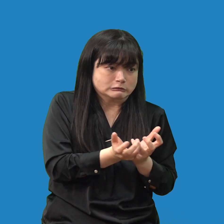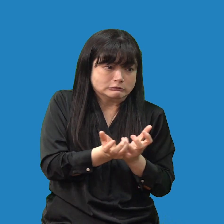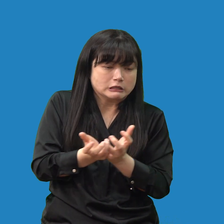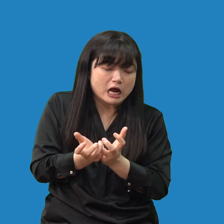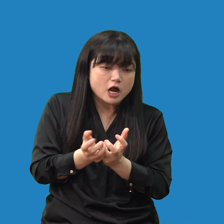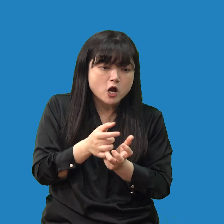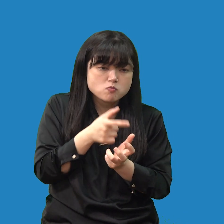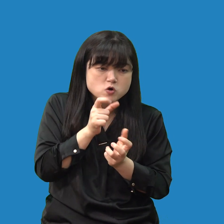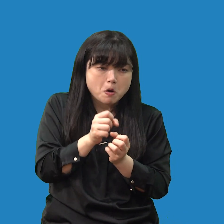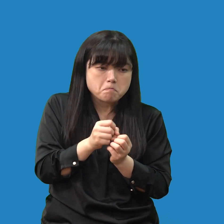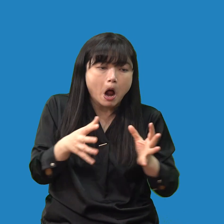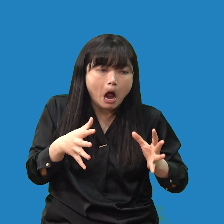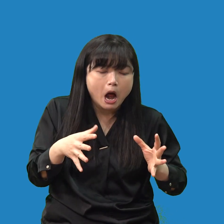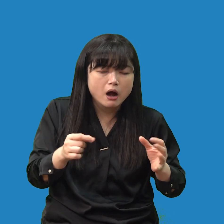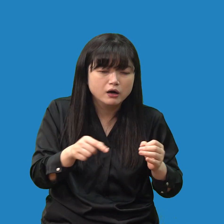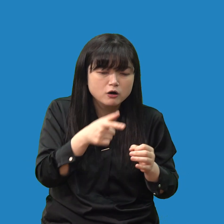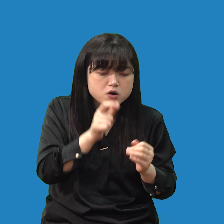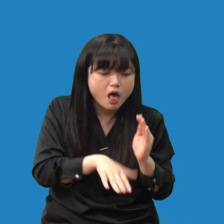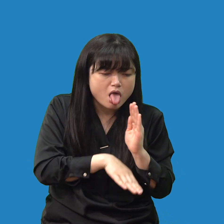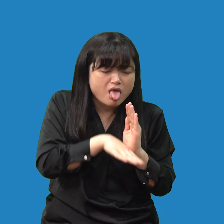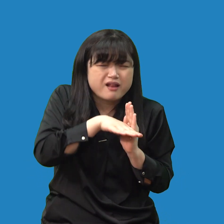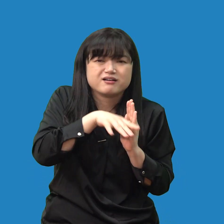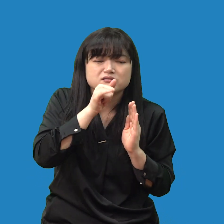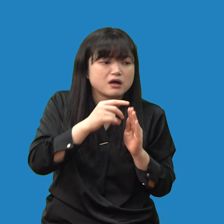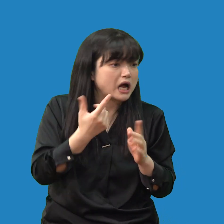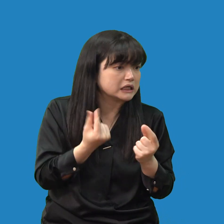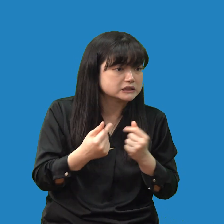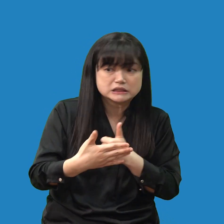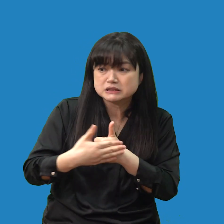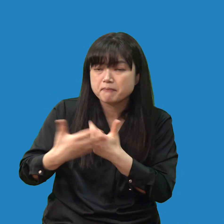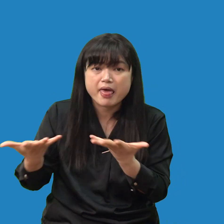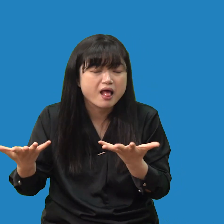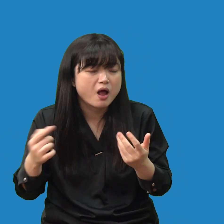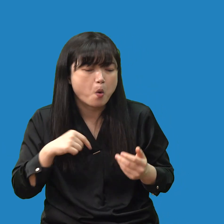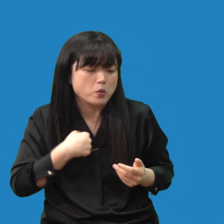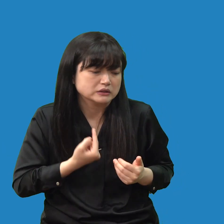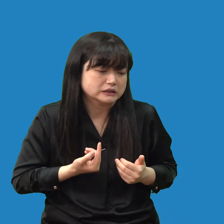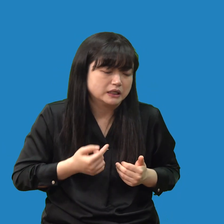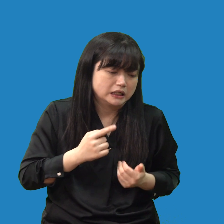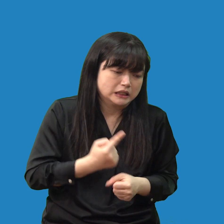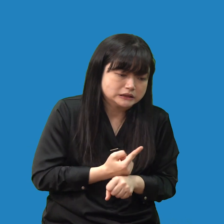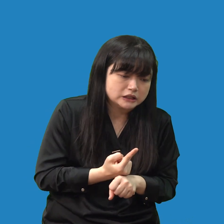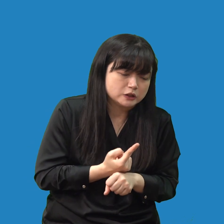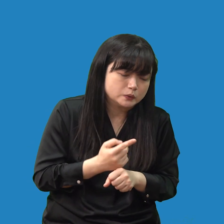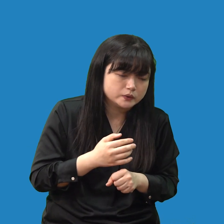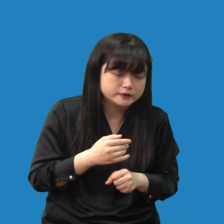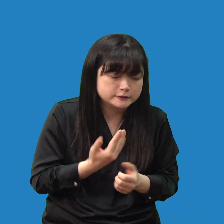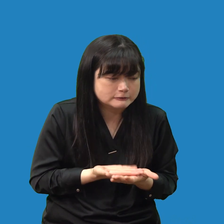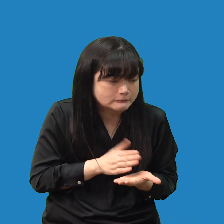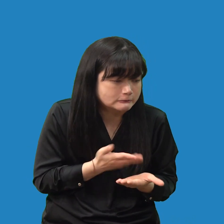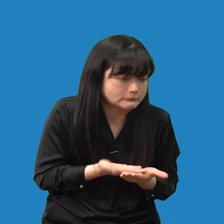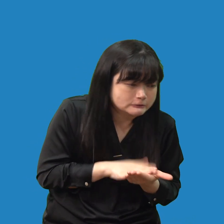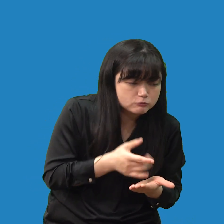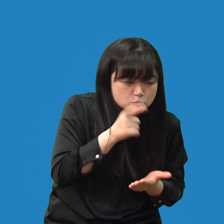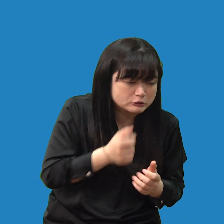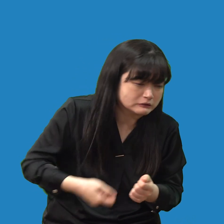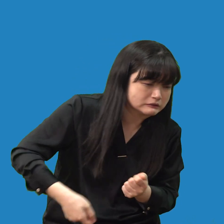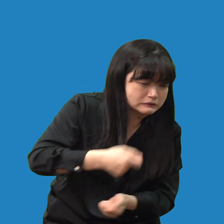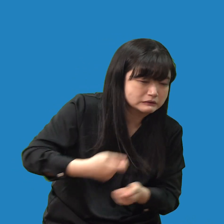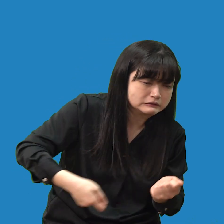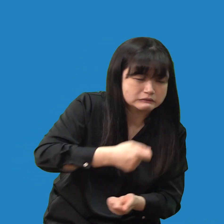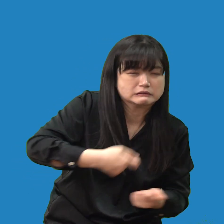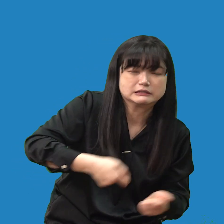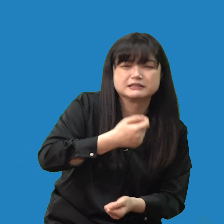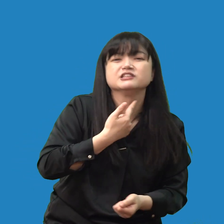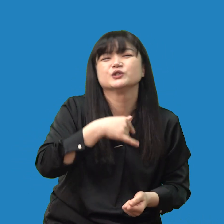물바다가 됐습니다. 근데 뭐 따로 같이 일할 사람이 없습니다. 그래서 제가 혼자 1시간 넘게 그 물을 다 퍼낸 적이